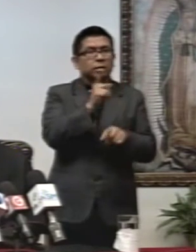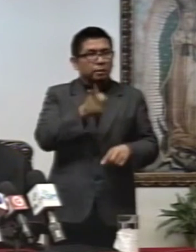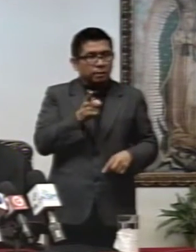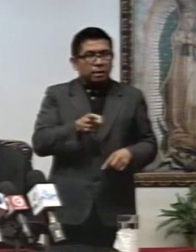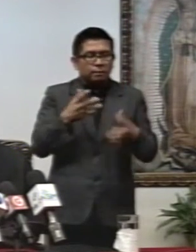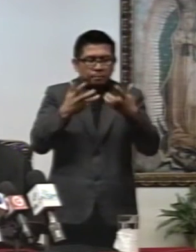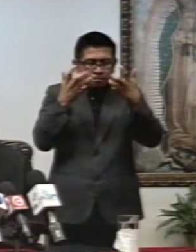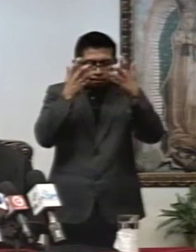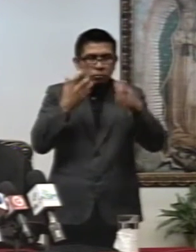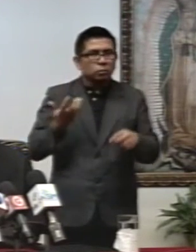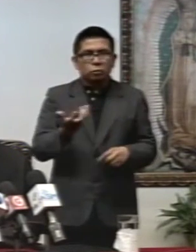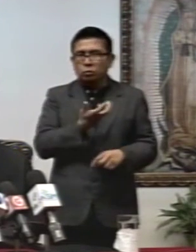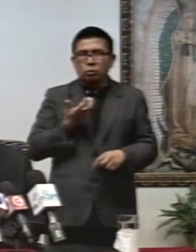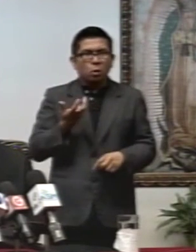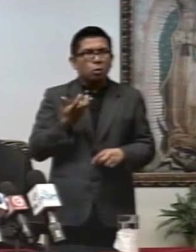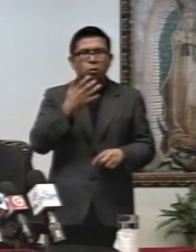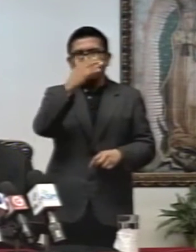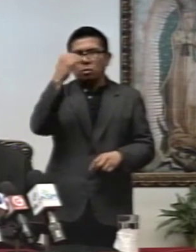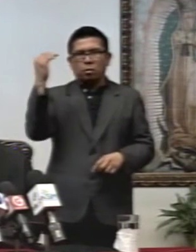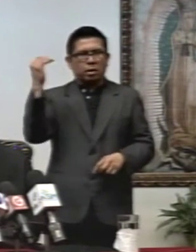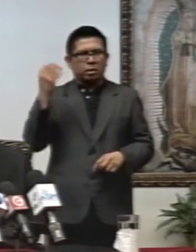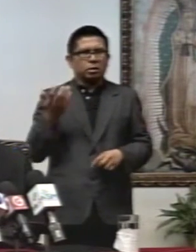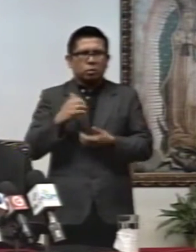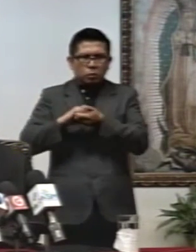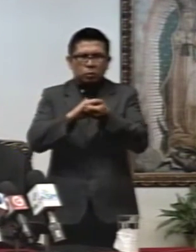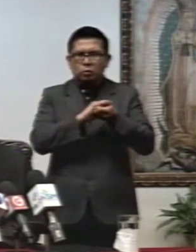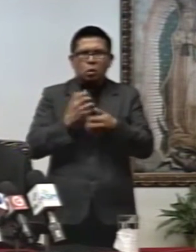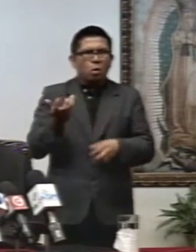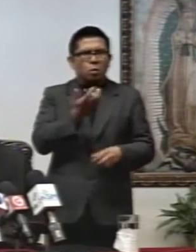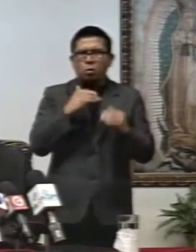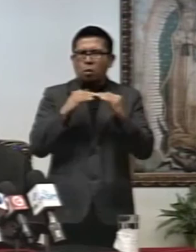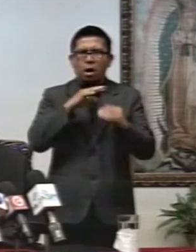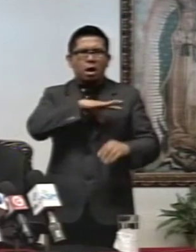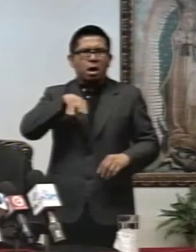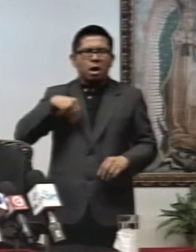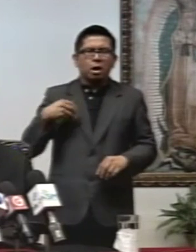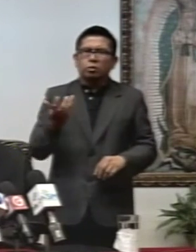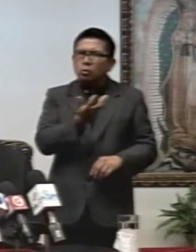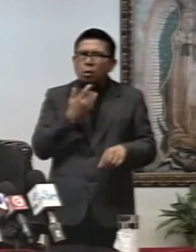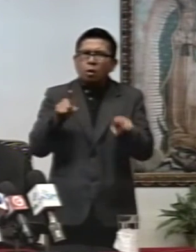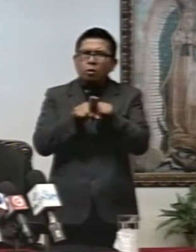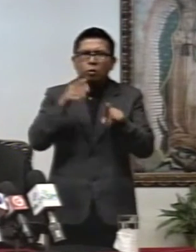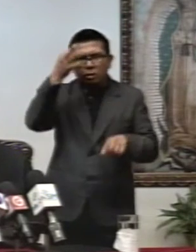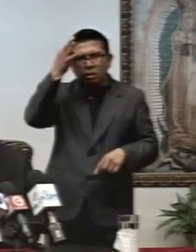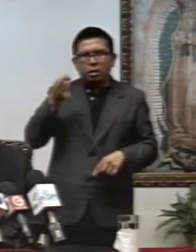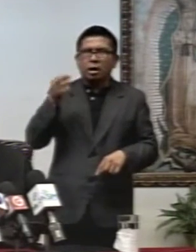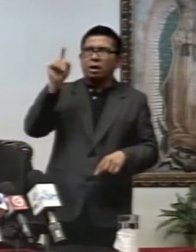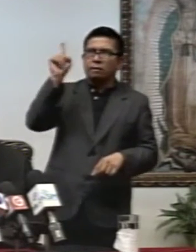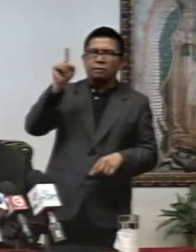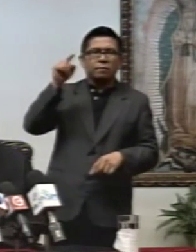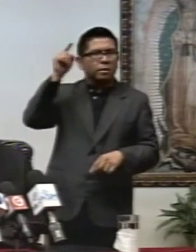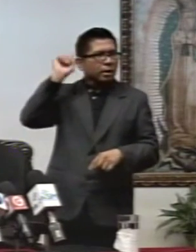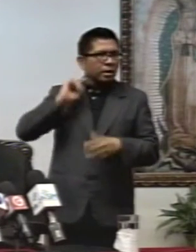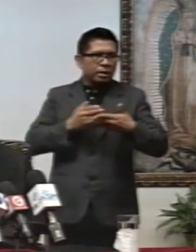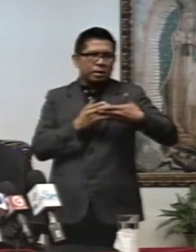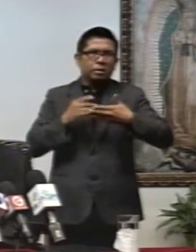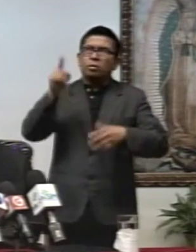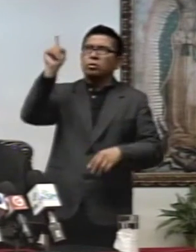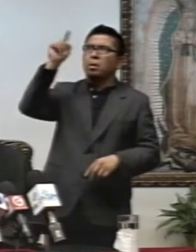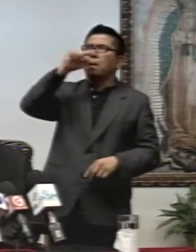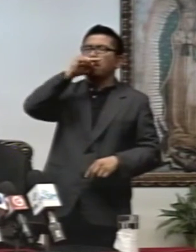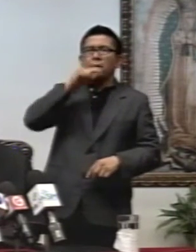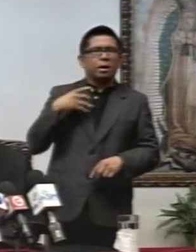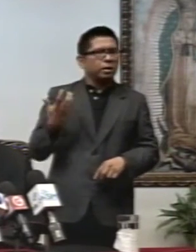hacerse. Somos todos una sola nación, más una sola familia. Somos hermanos en la fe, hijos de un mismo Padre Dios. ¿Cómo